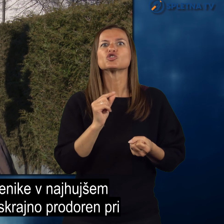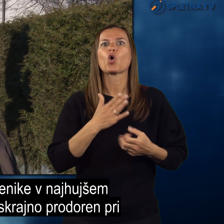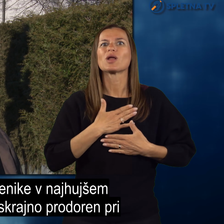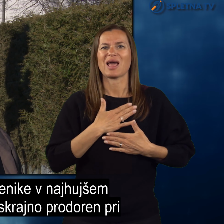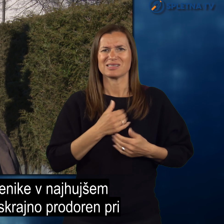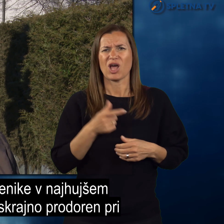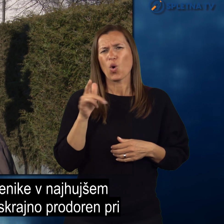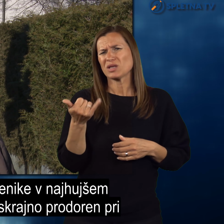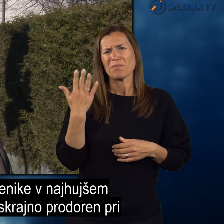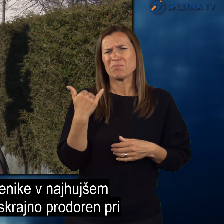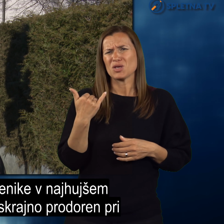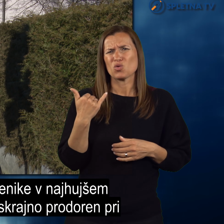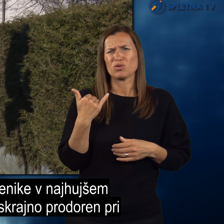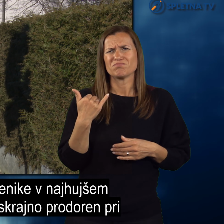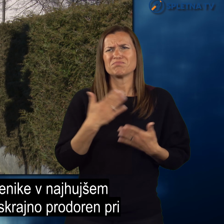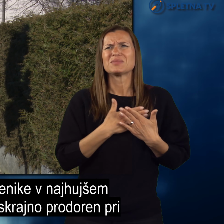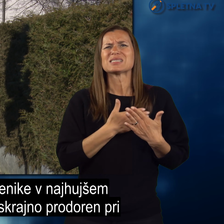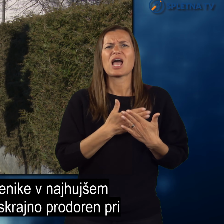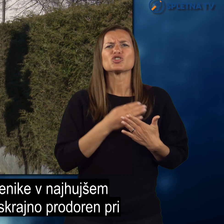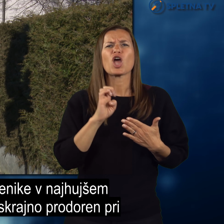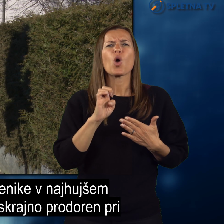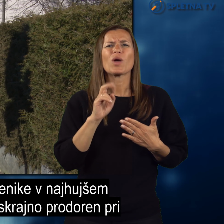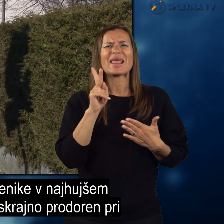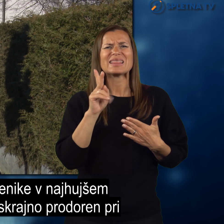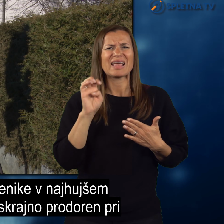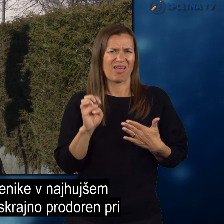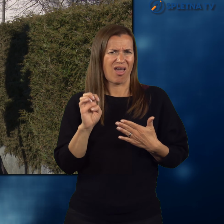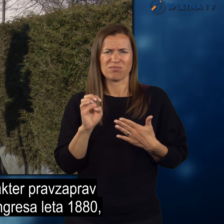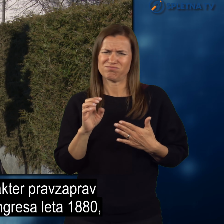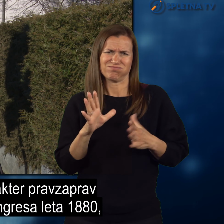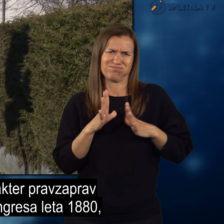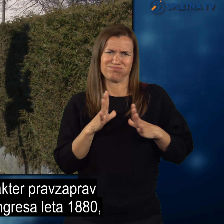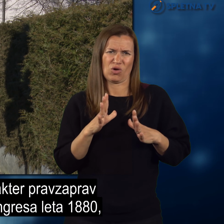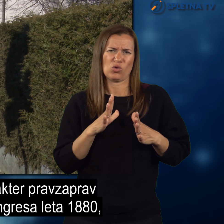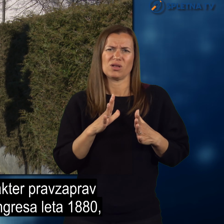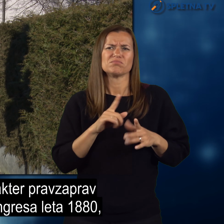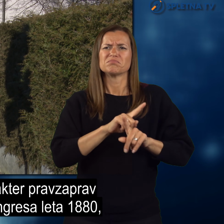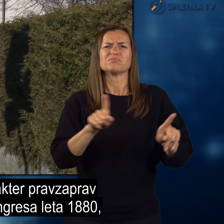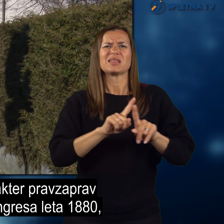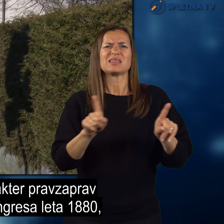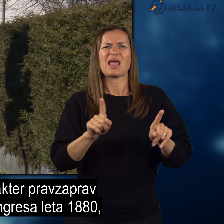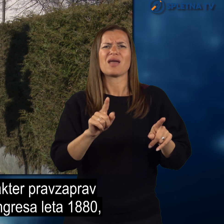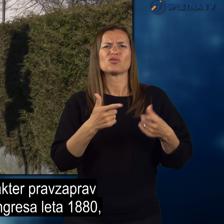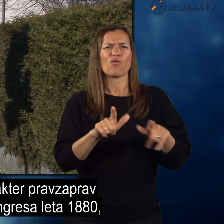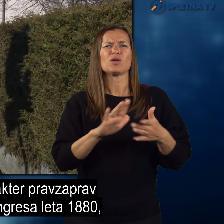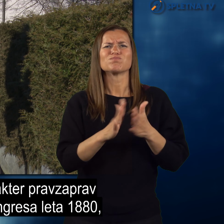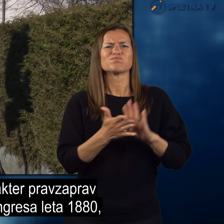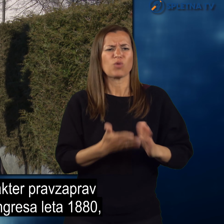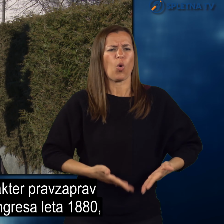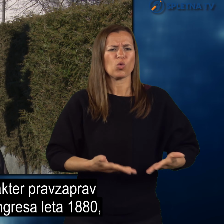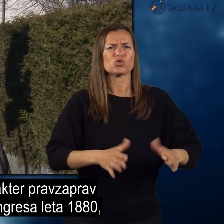pristaš evgenike v najhujšem smislu te besede, skrajno prodoren pri tem in